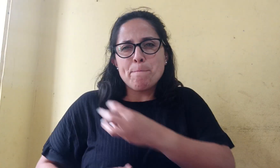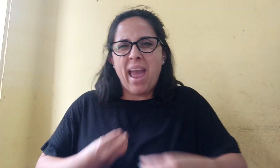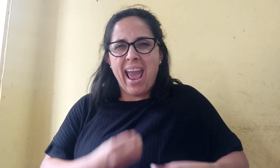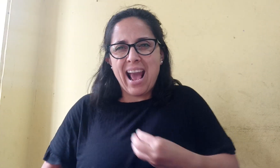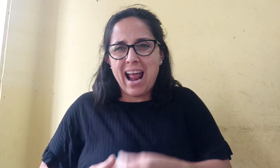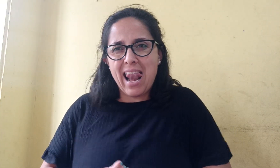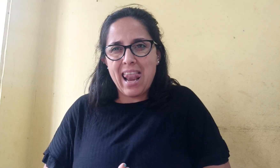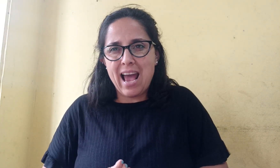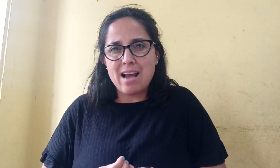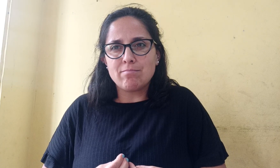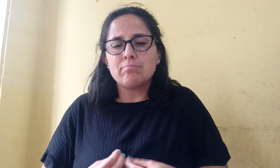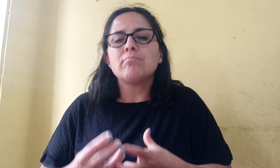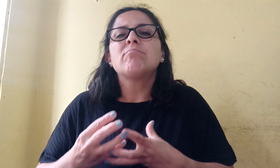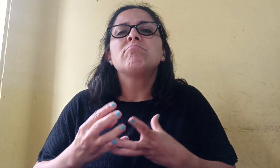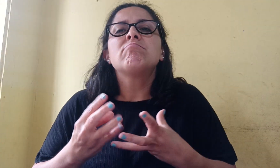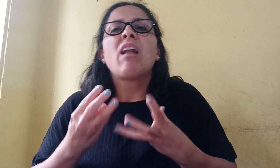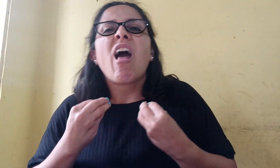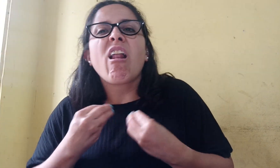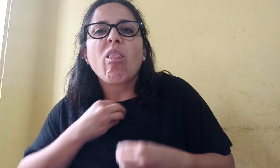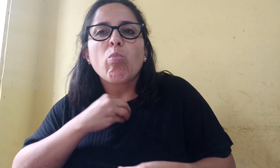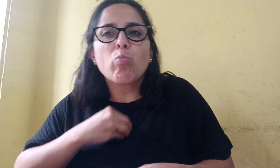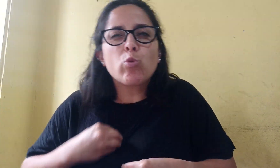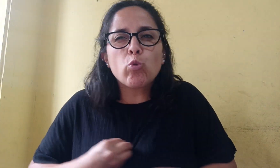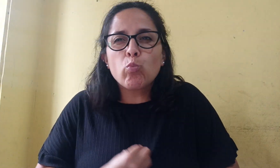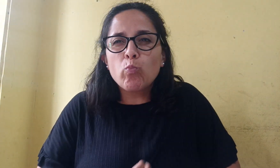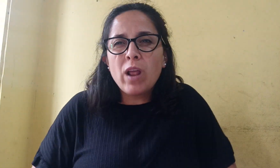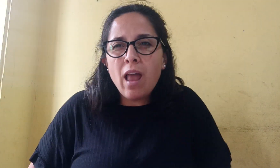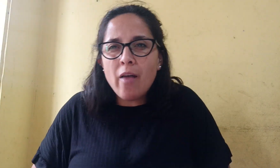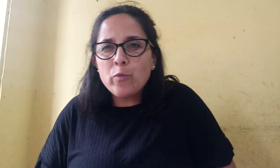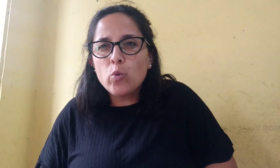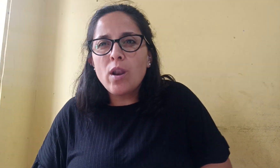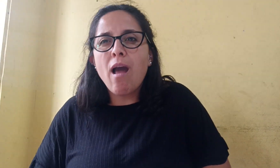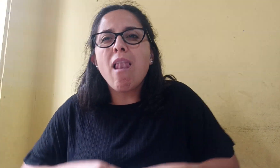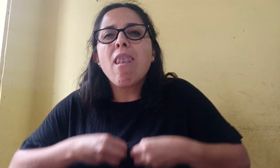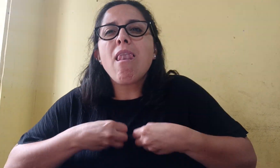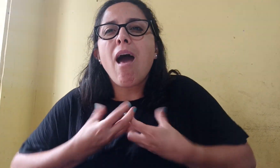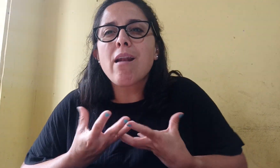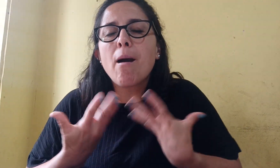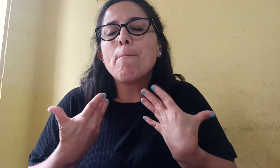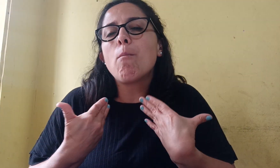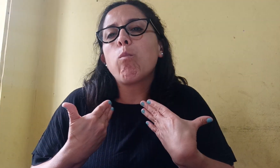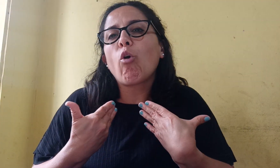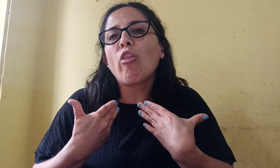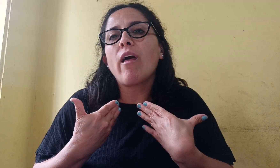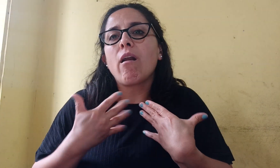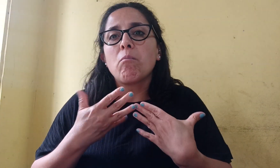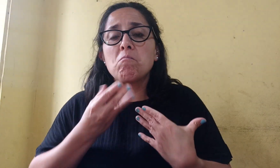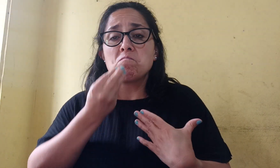células endocrinas del tubo digestivo que van a liberar las sustancias para que se pueda dar la digestión, ¿sí? Esos serían los